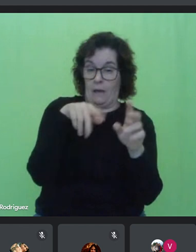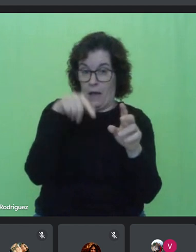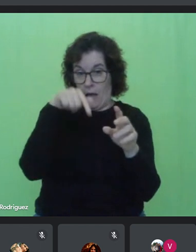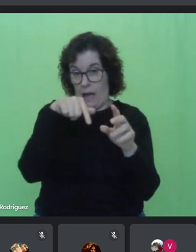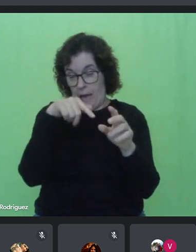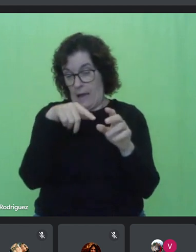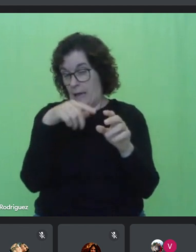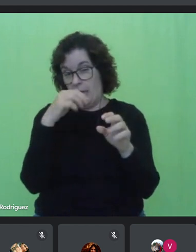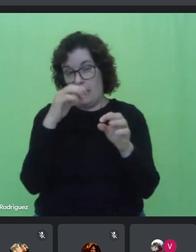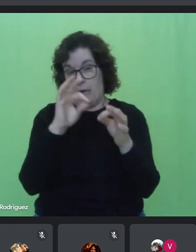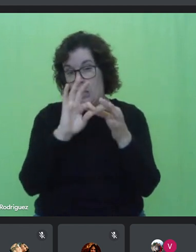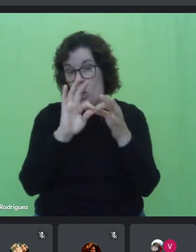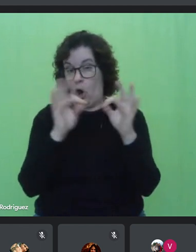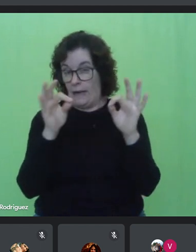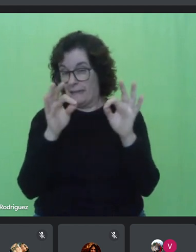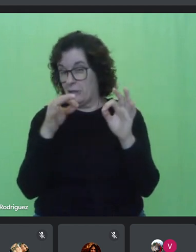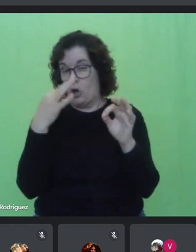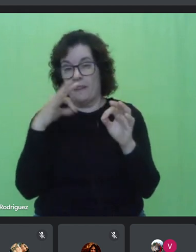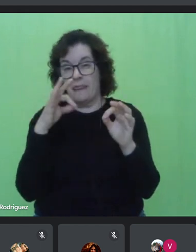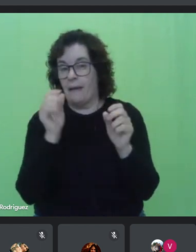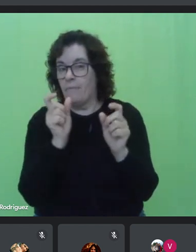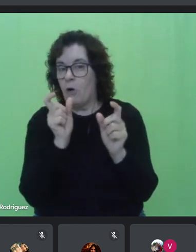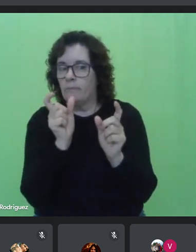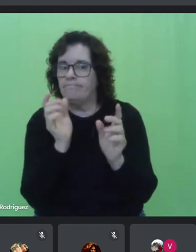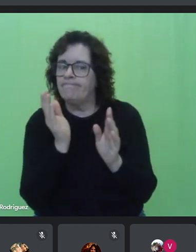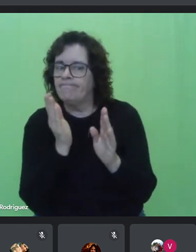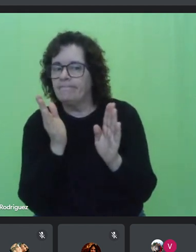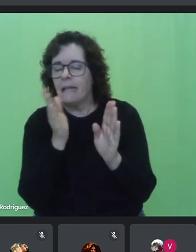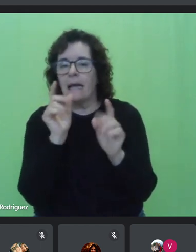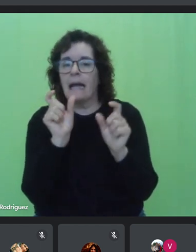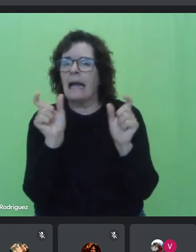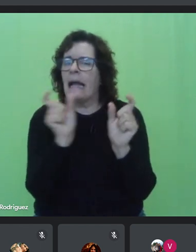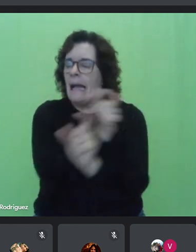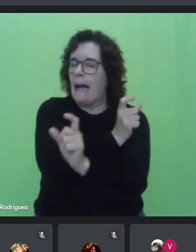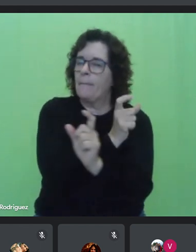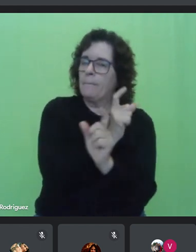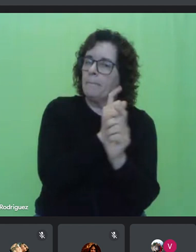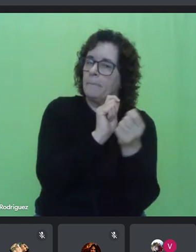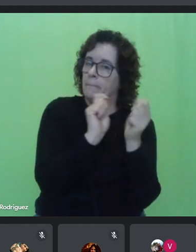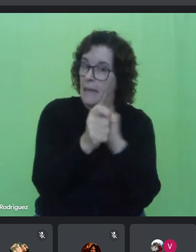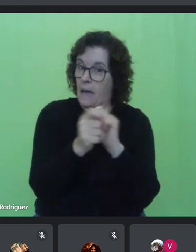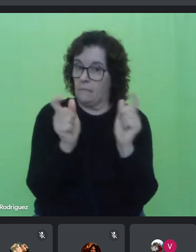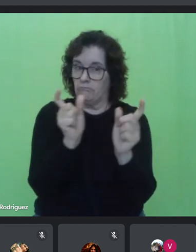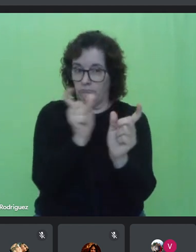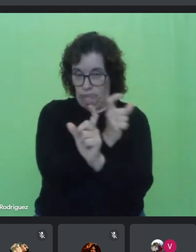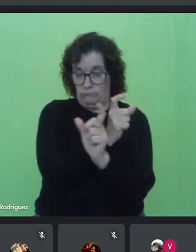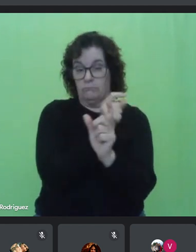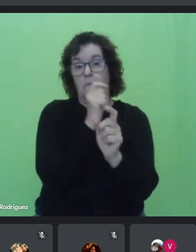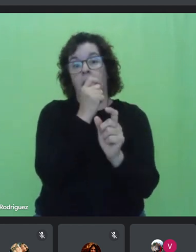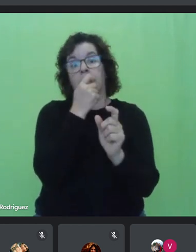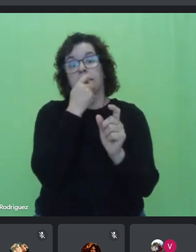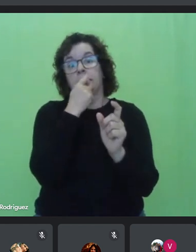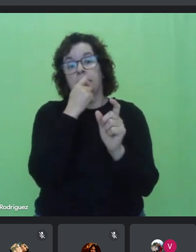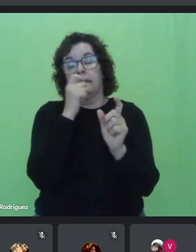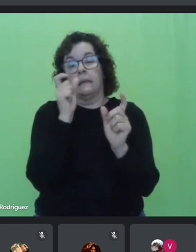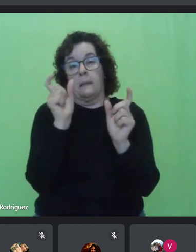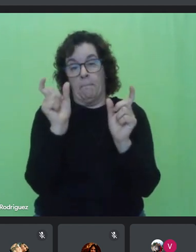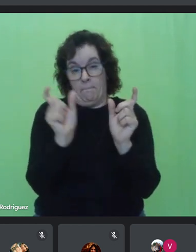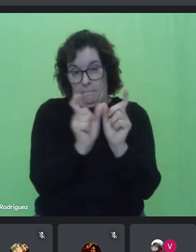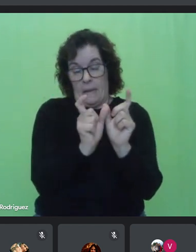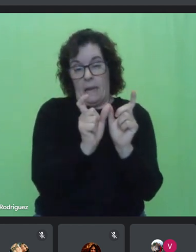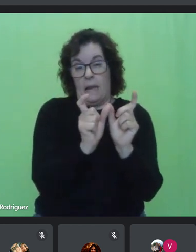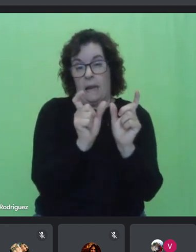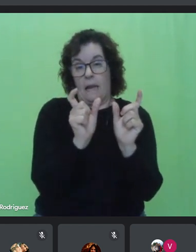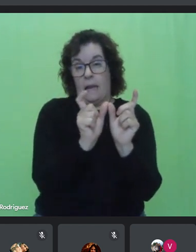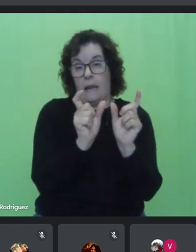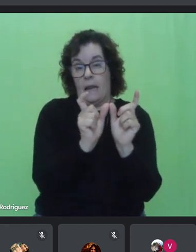¿Sí? Por lo tanto, si le sigue esta palabra y después hay una preposición o un verbo, que ahora vamos a ver qué es,